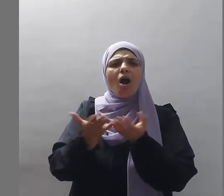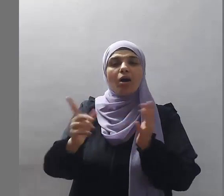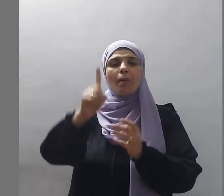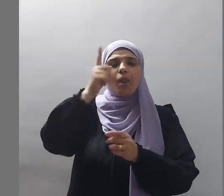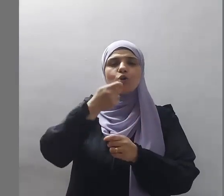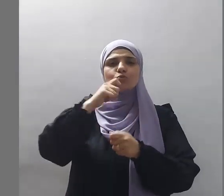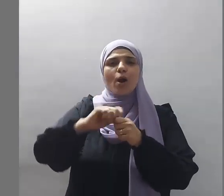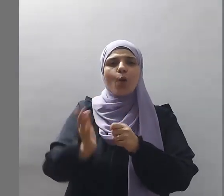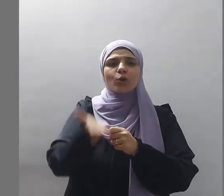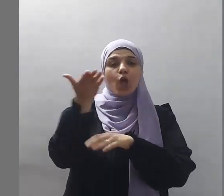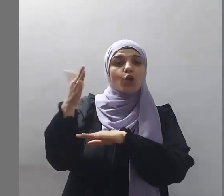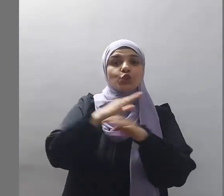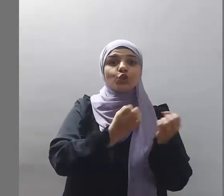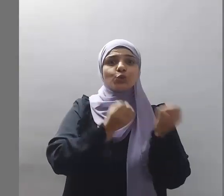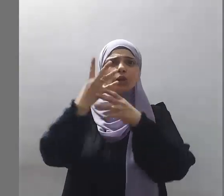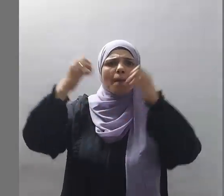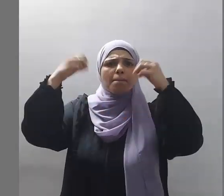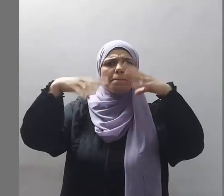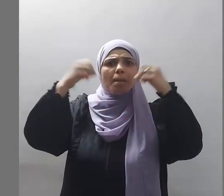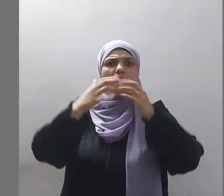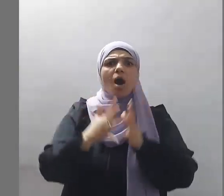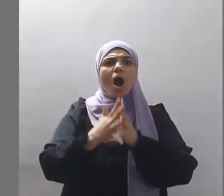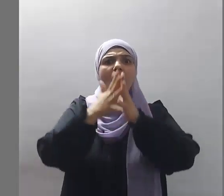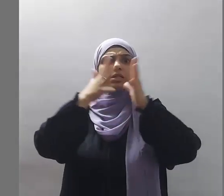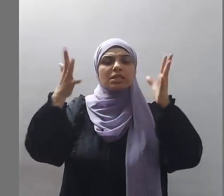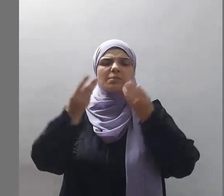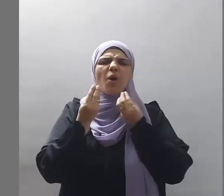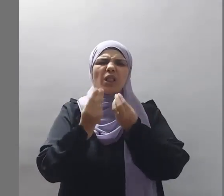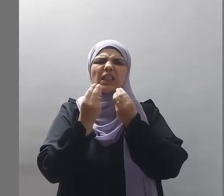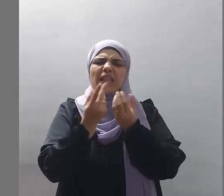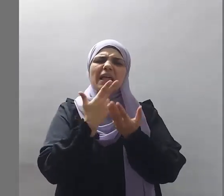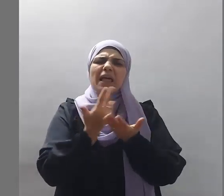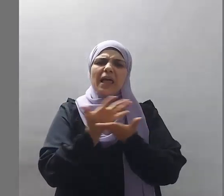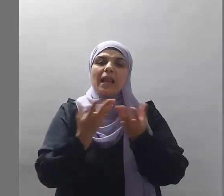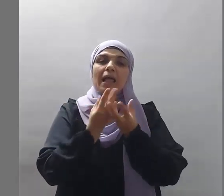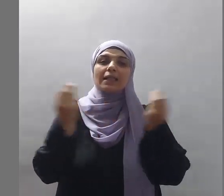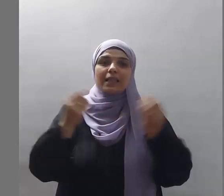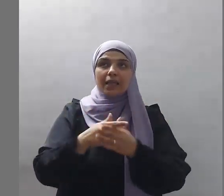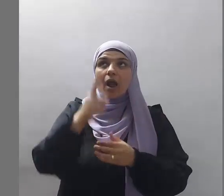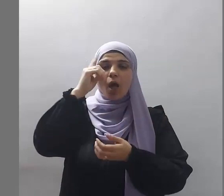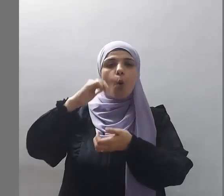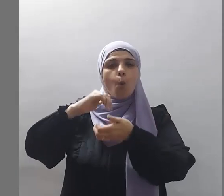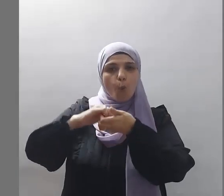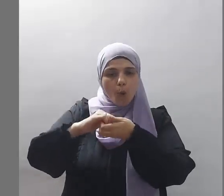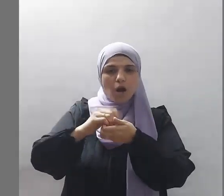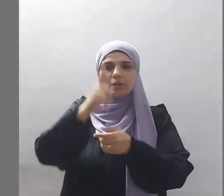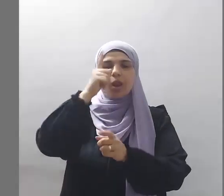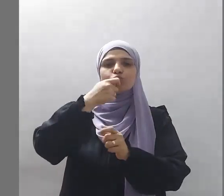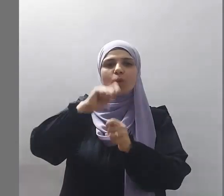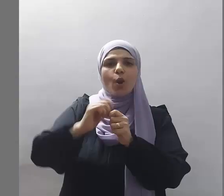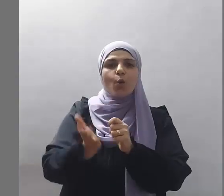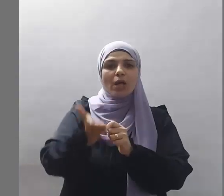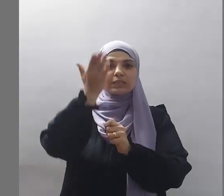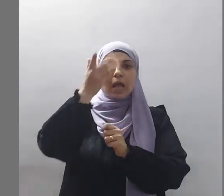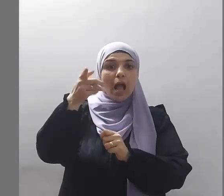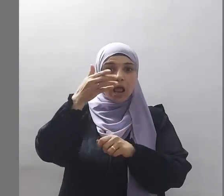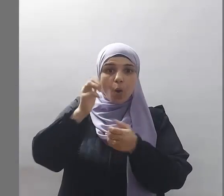الشهداء بمنح عظيمة وعطاءات كريمة، فقد وعدهم الله عز وجل بالجنة جزاء